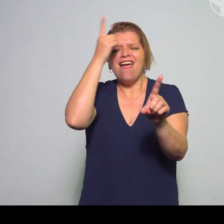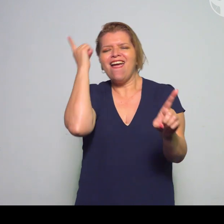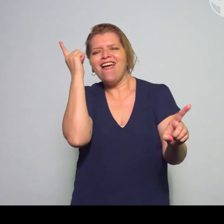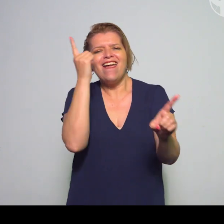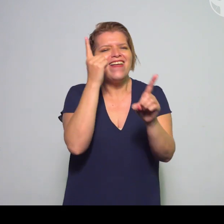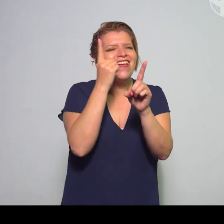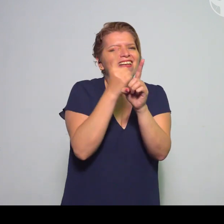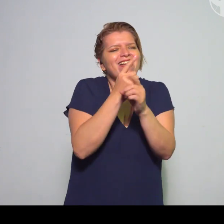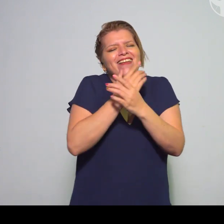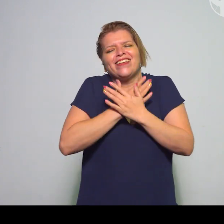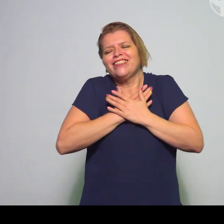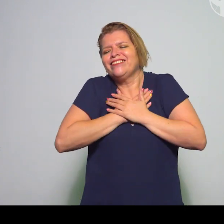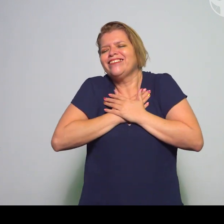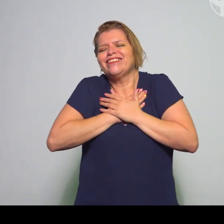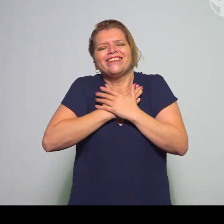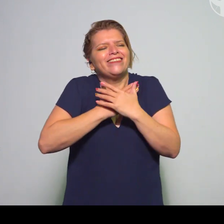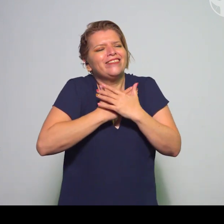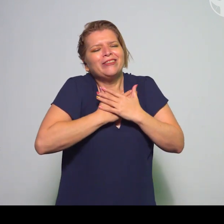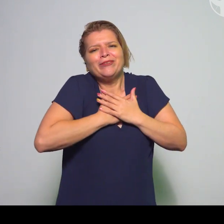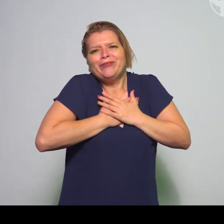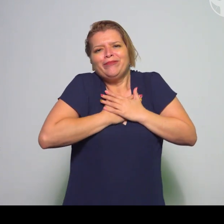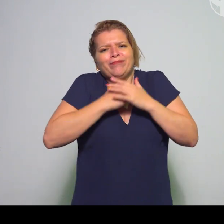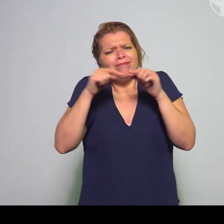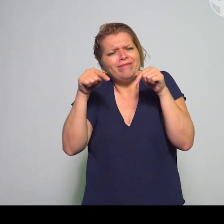perdido y Él me halló.